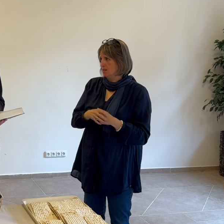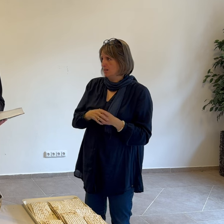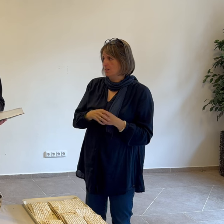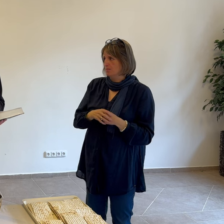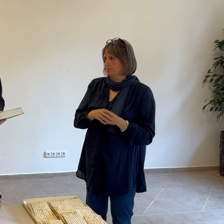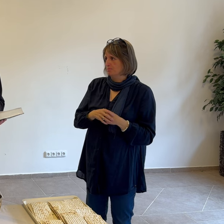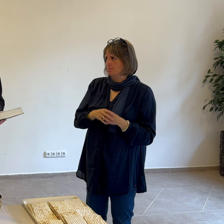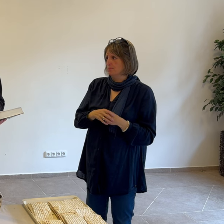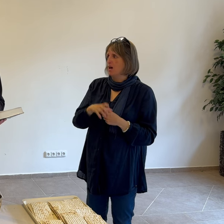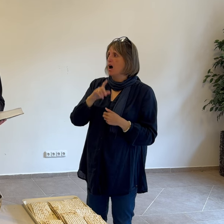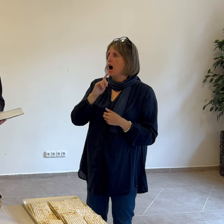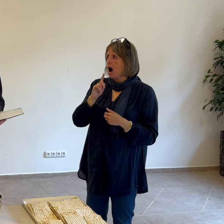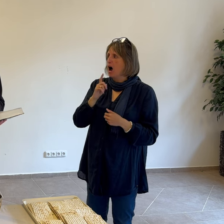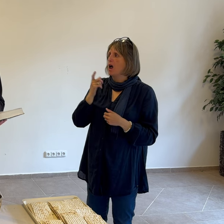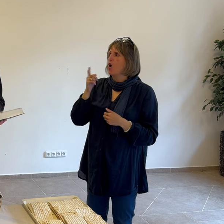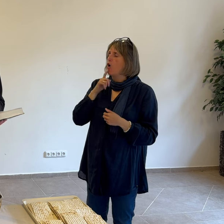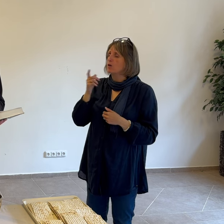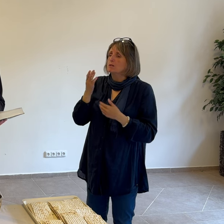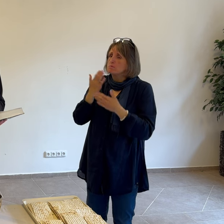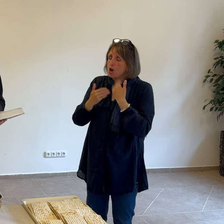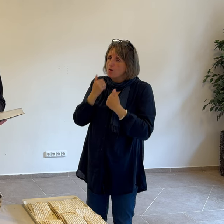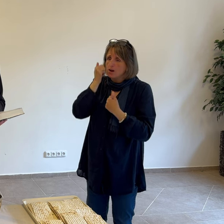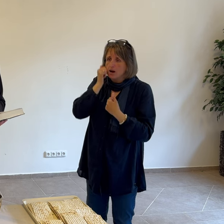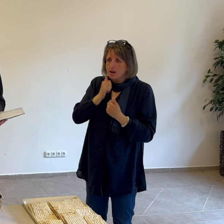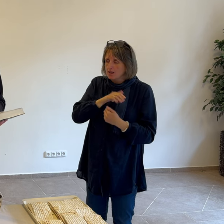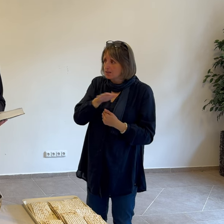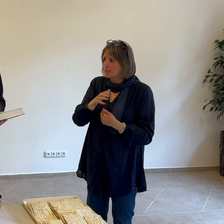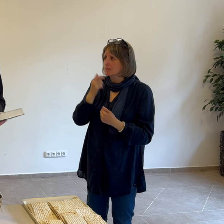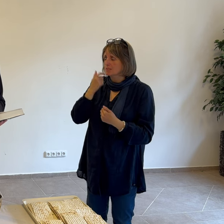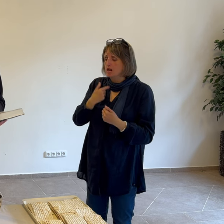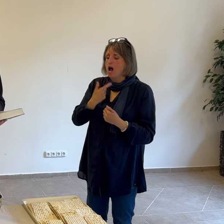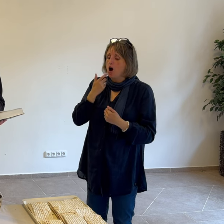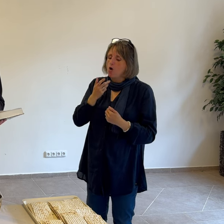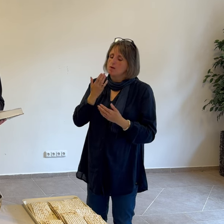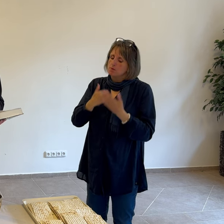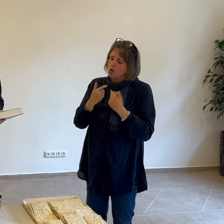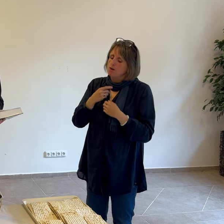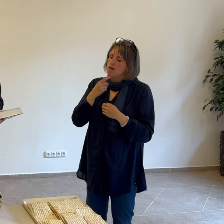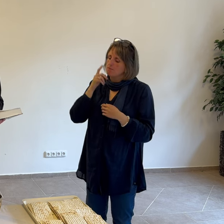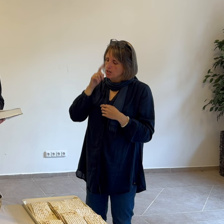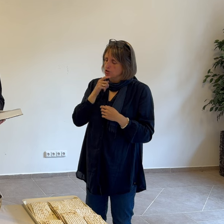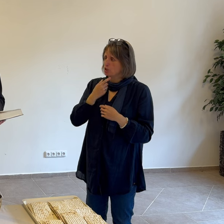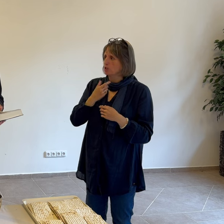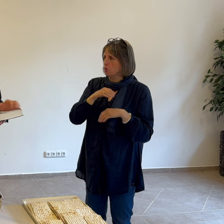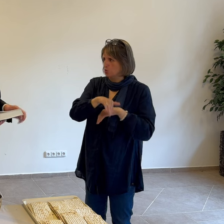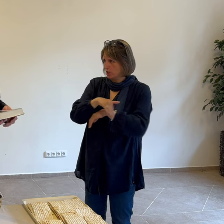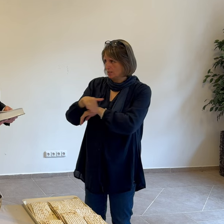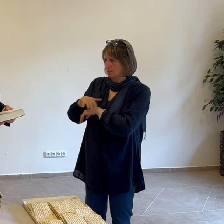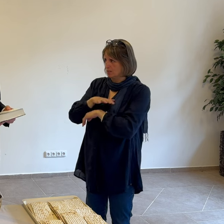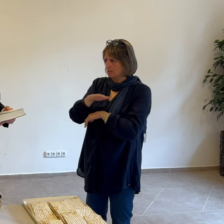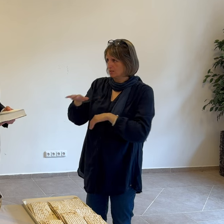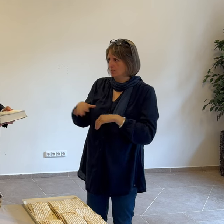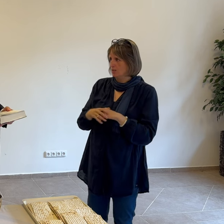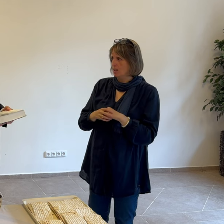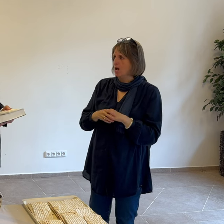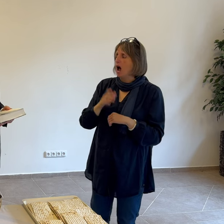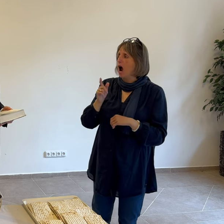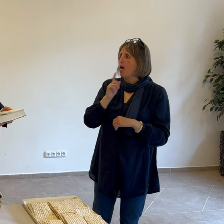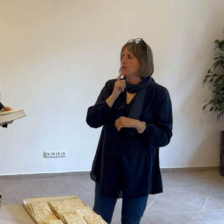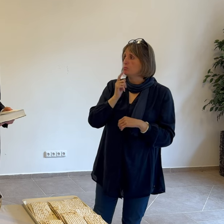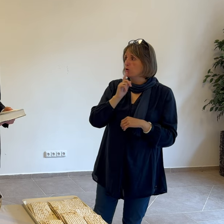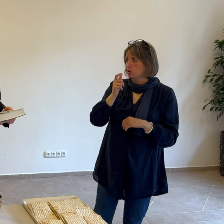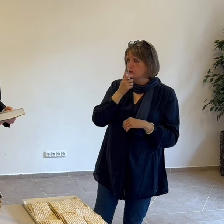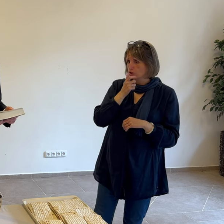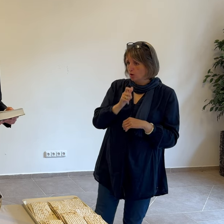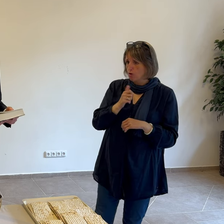den a obnovovat svůj slib při večeři páně chci otevřít Boží slovo